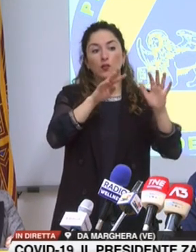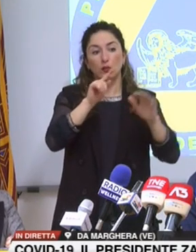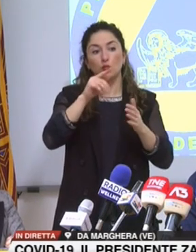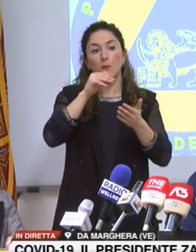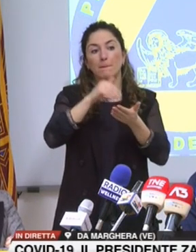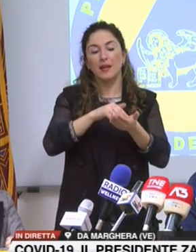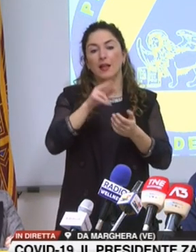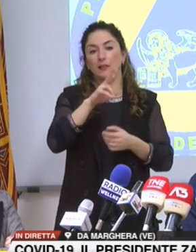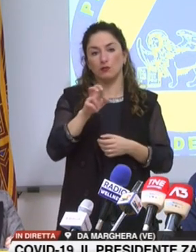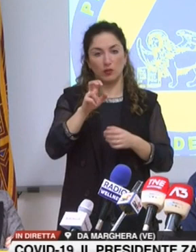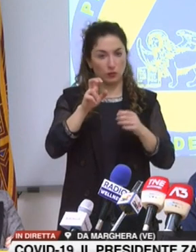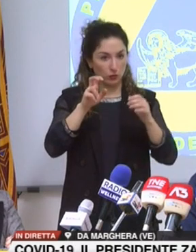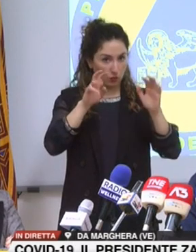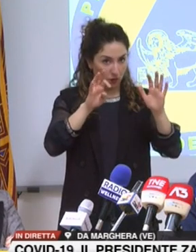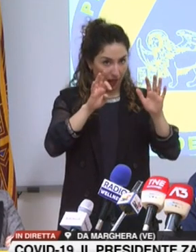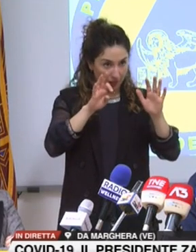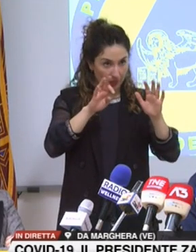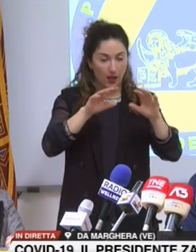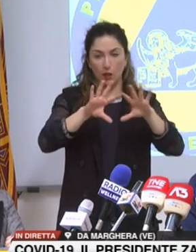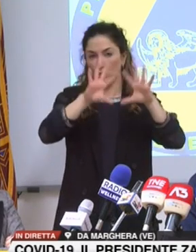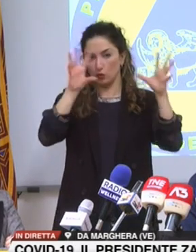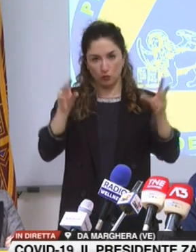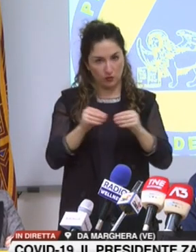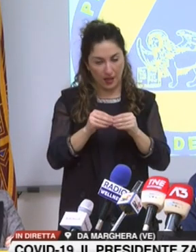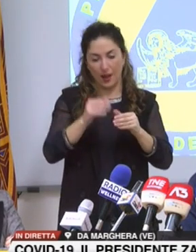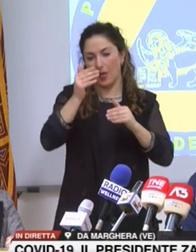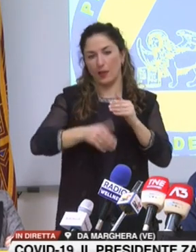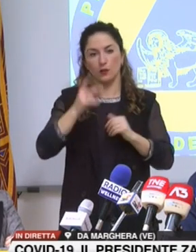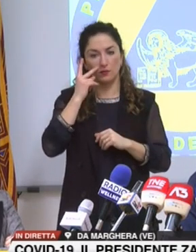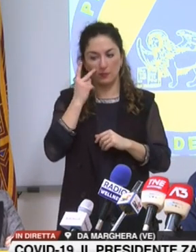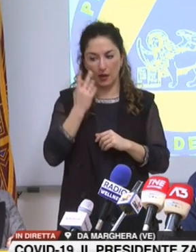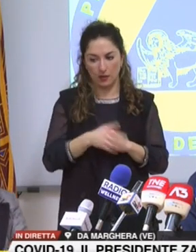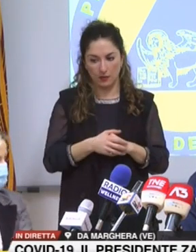91.380 dosi totali tra Pfizer e Moderna entro febbraio.